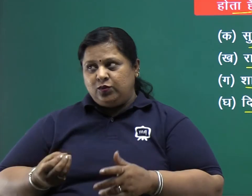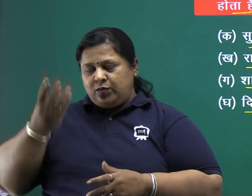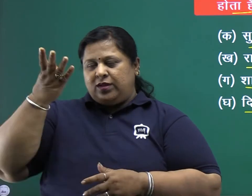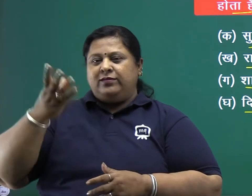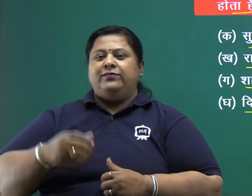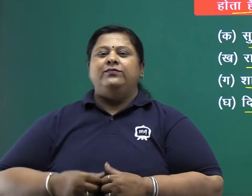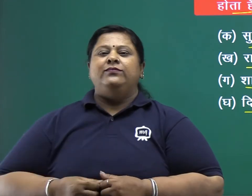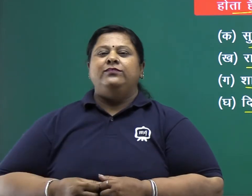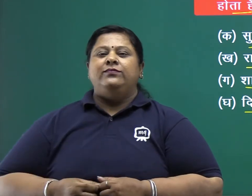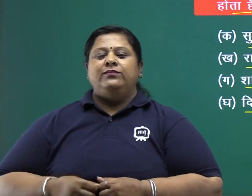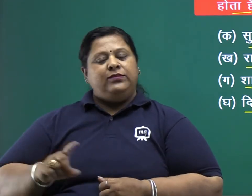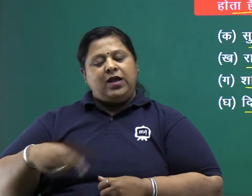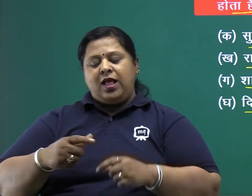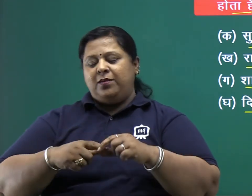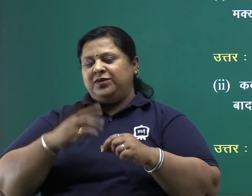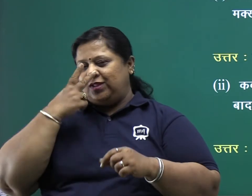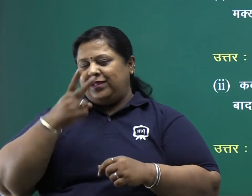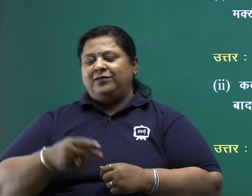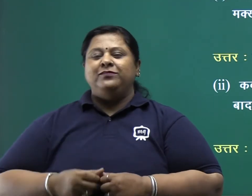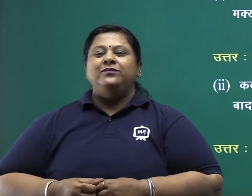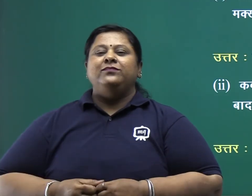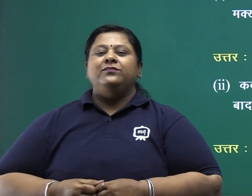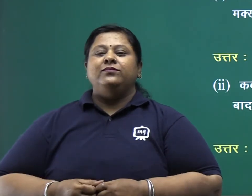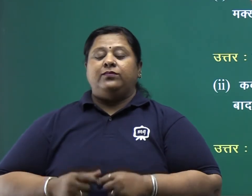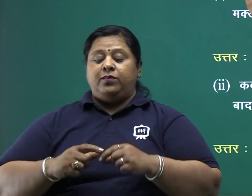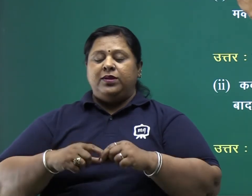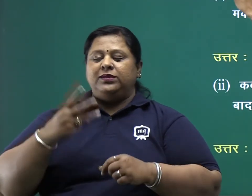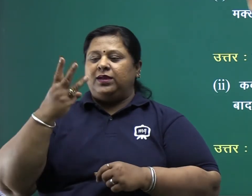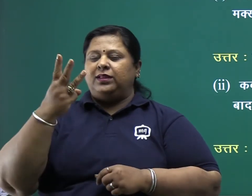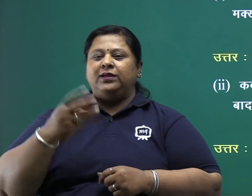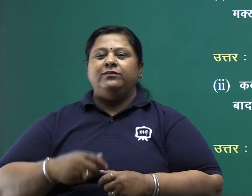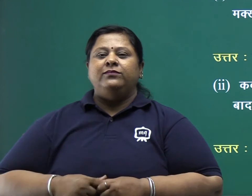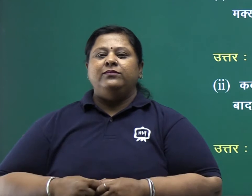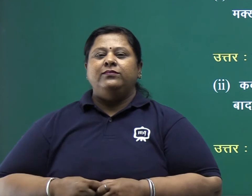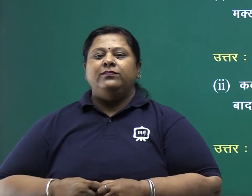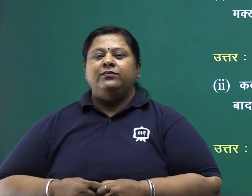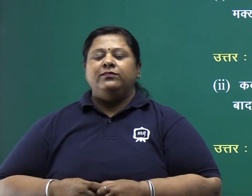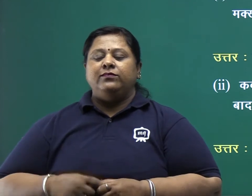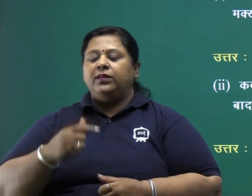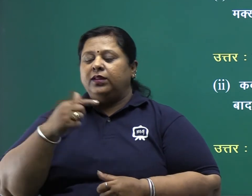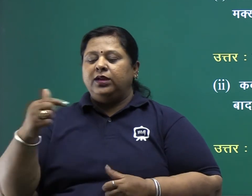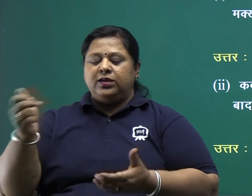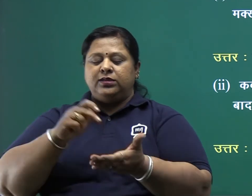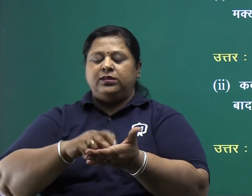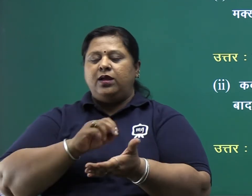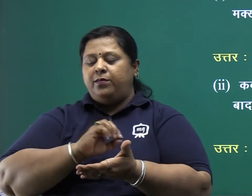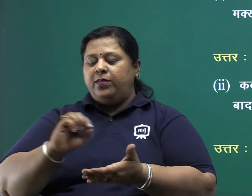है। आगे का प्रश्न देखते हैं। प्रश्न संख्या 3। रिक्त स्थान